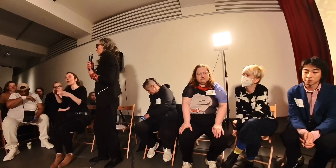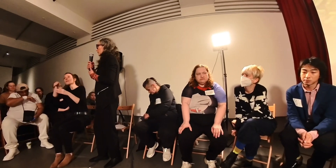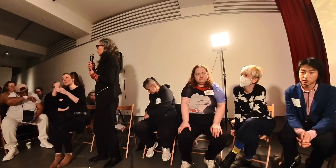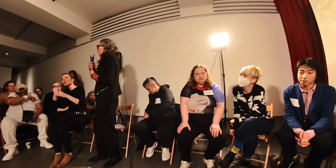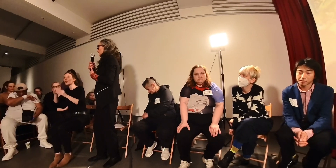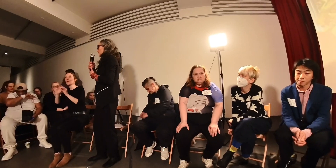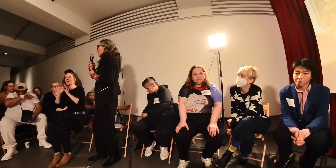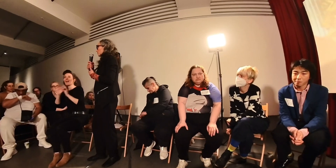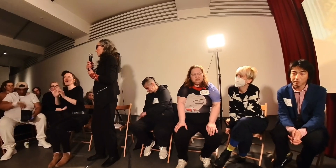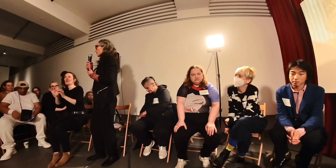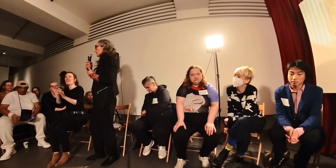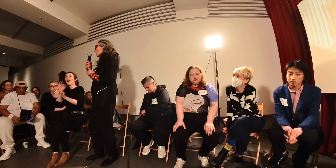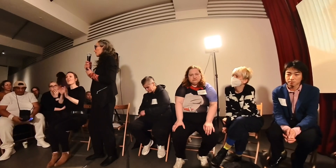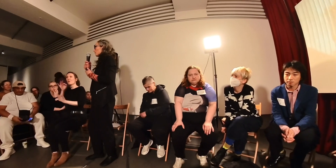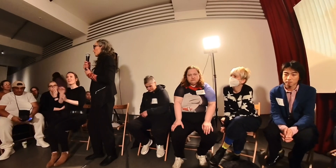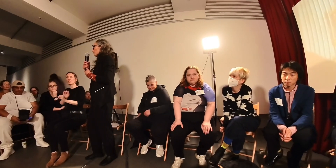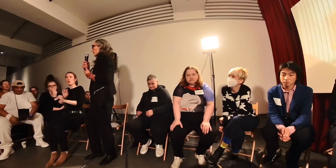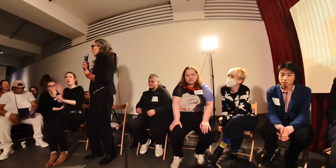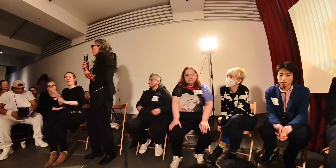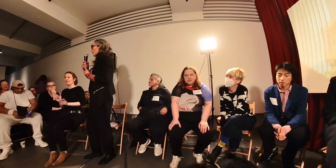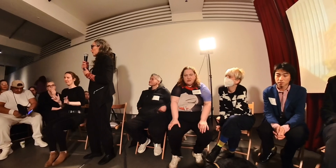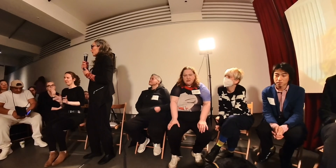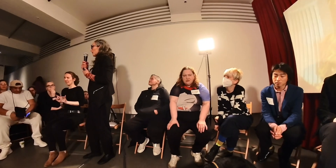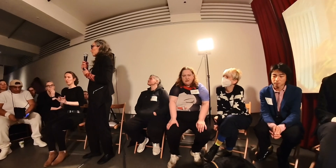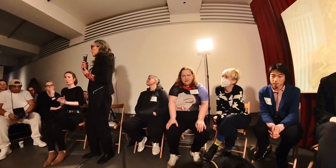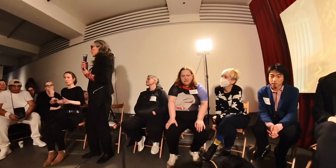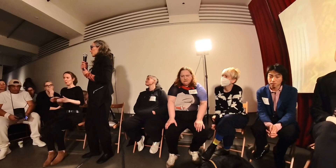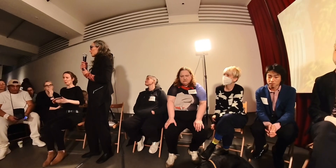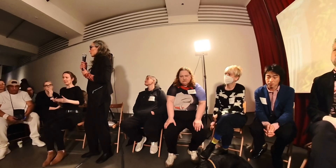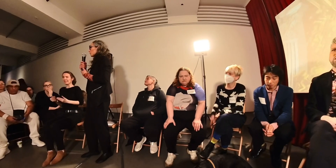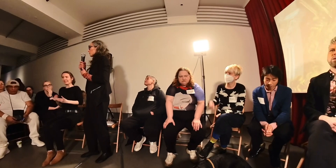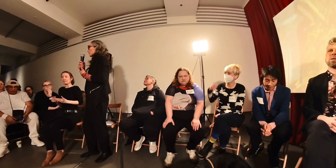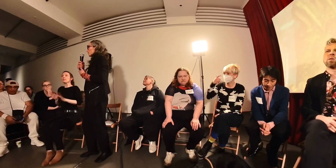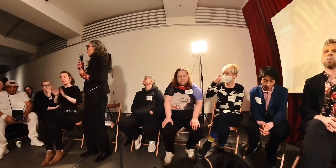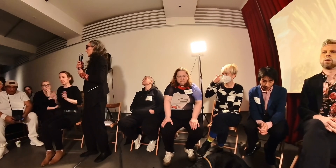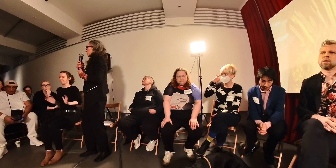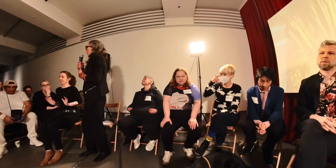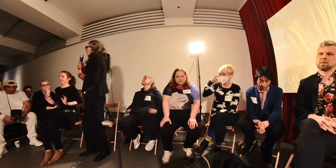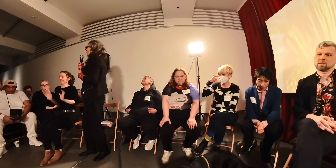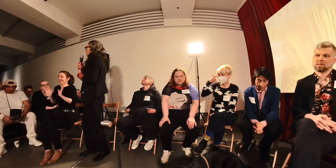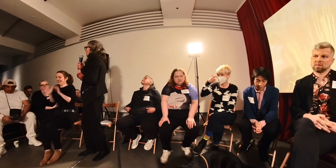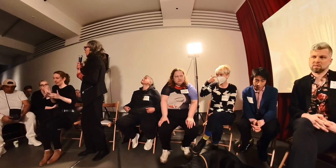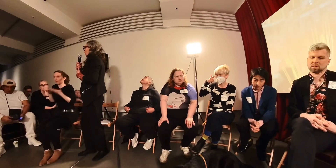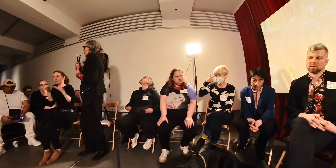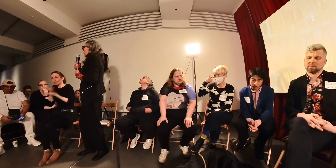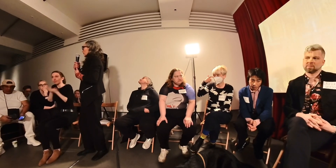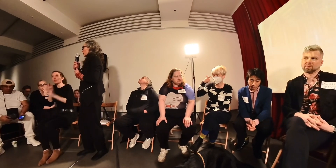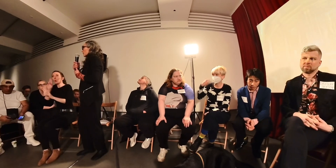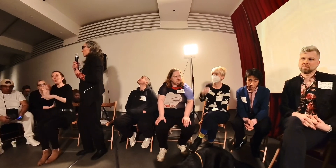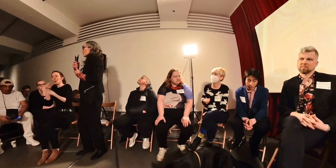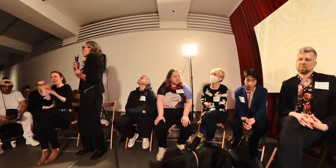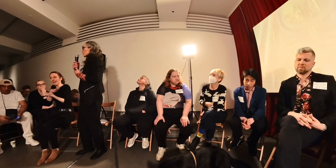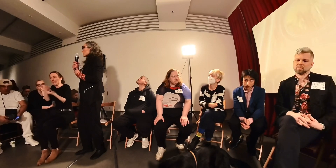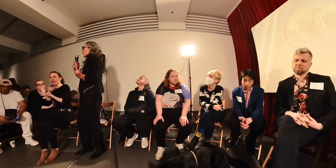období vlastně té sociální izolace během pandemie, a byla taková iniciativa umělkyně,